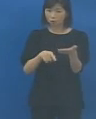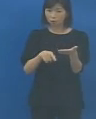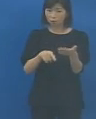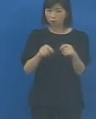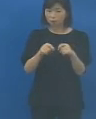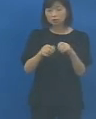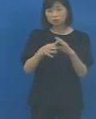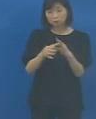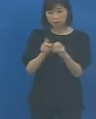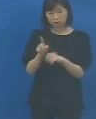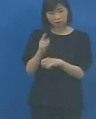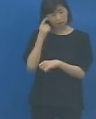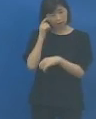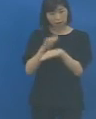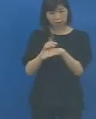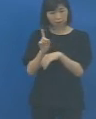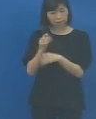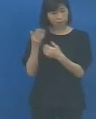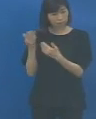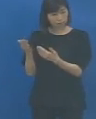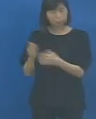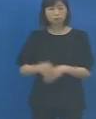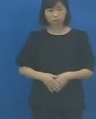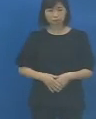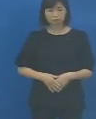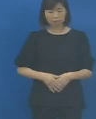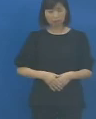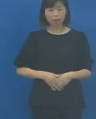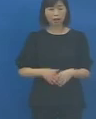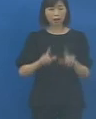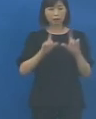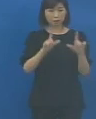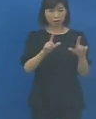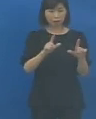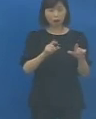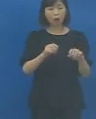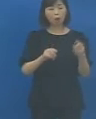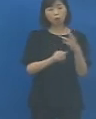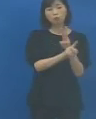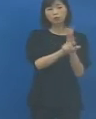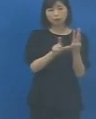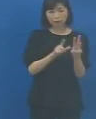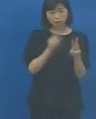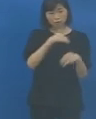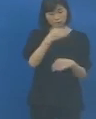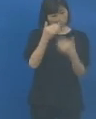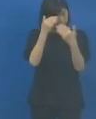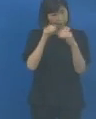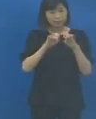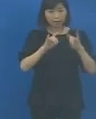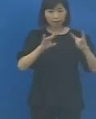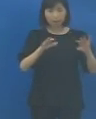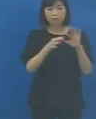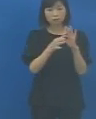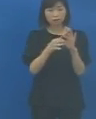ょうか？ まずウィーラブサインキャンペーンにつきましては、先週申し上げた、